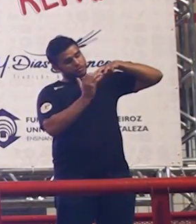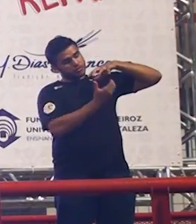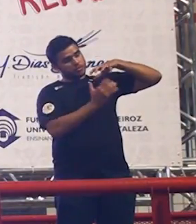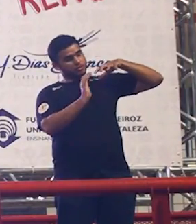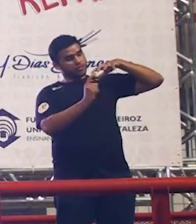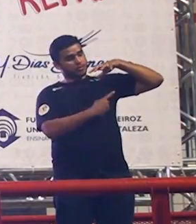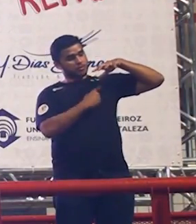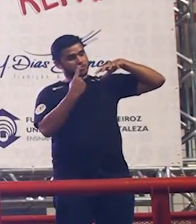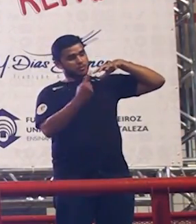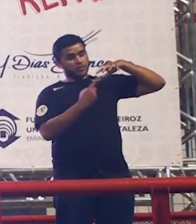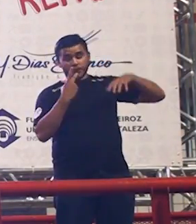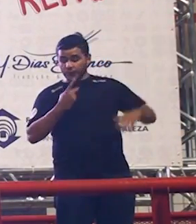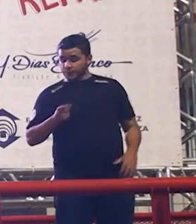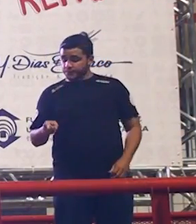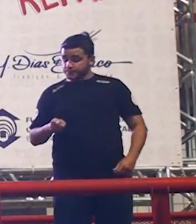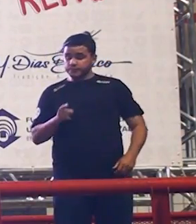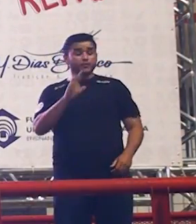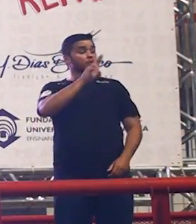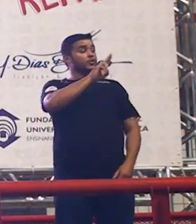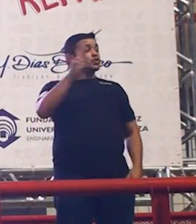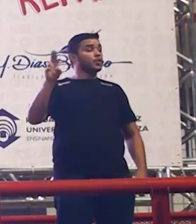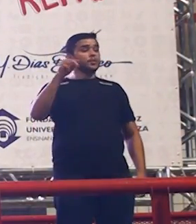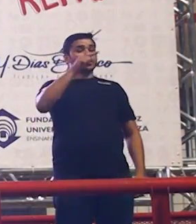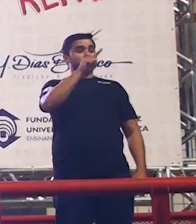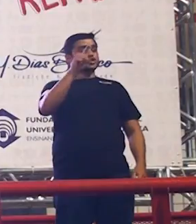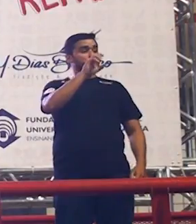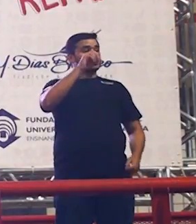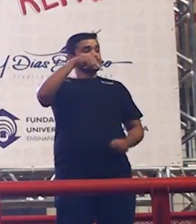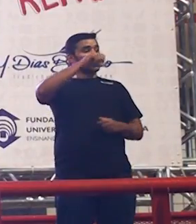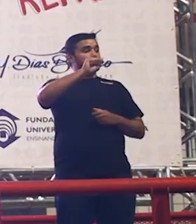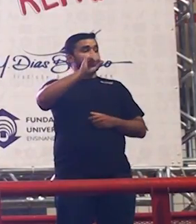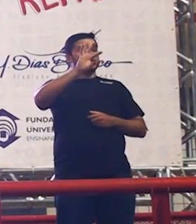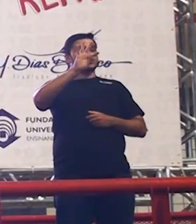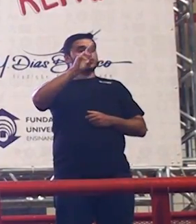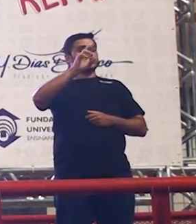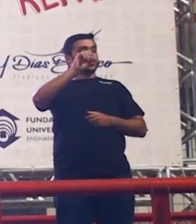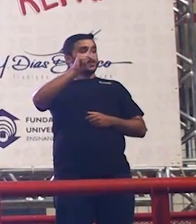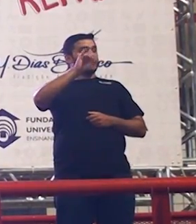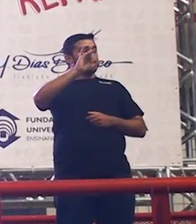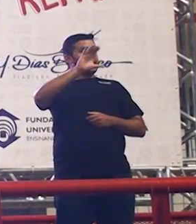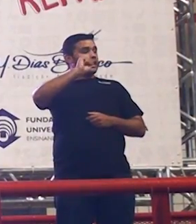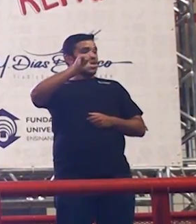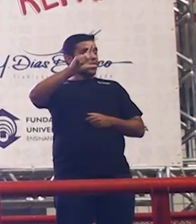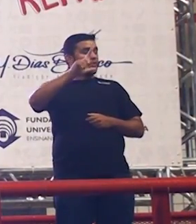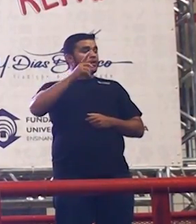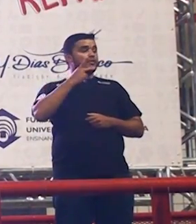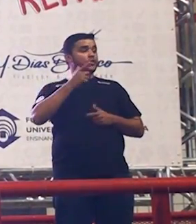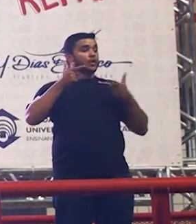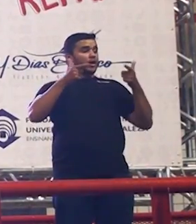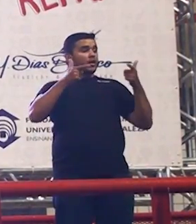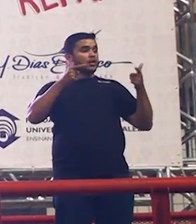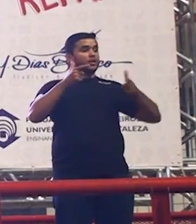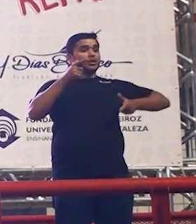área vermelha do globo de vocês é o que eu chamo de zona tropical, também conhecida em provas como